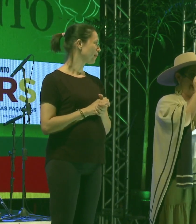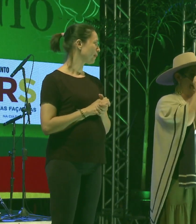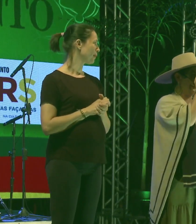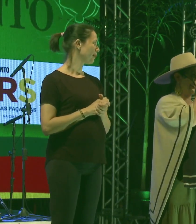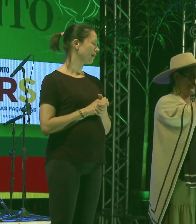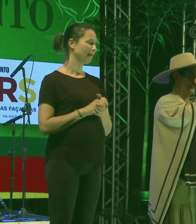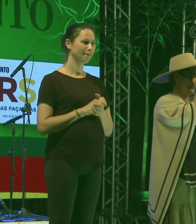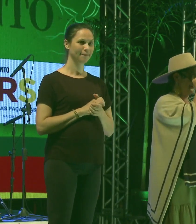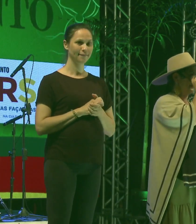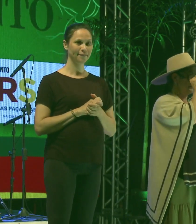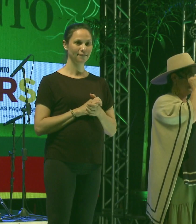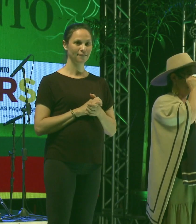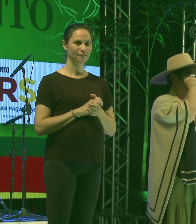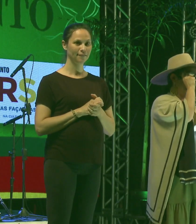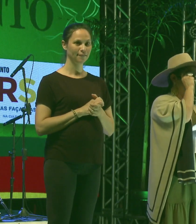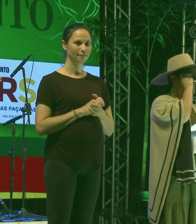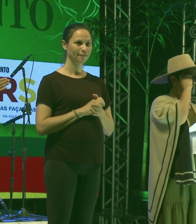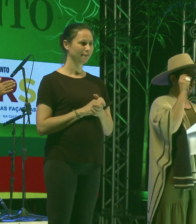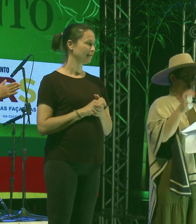caprichar.